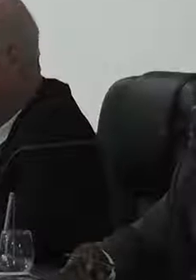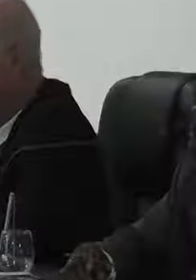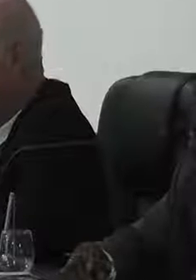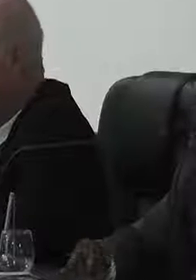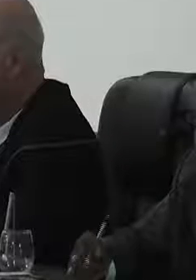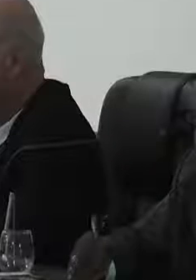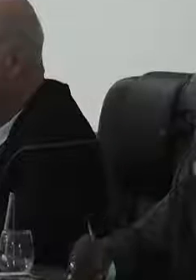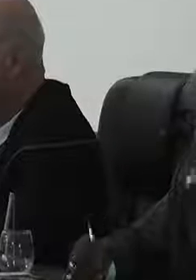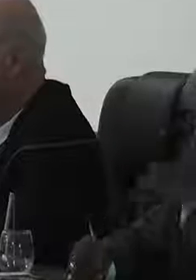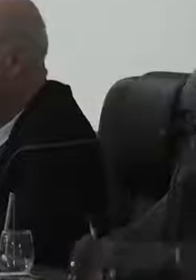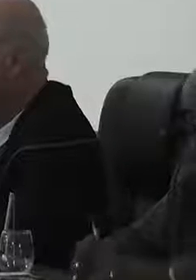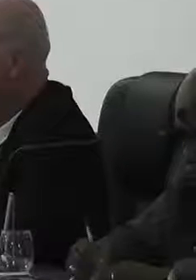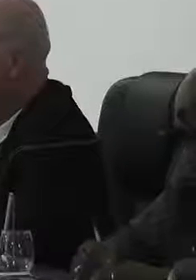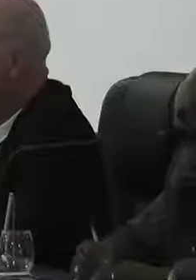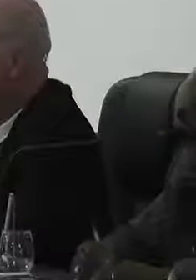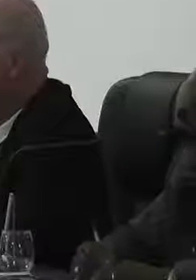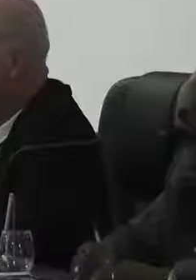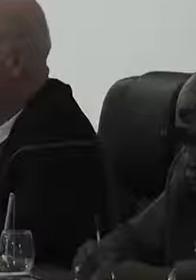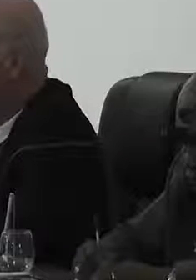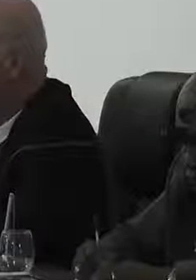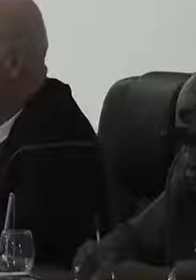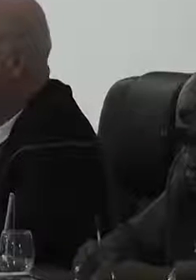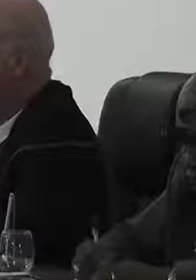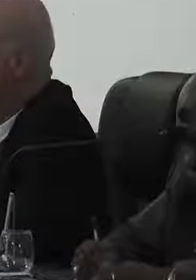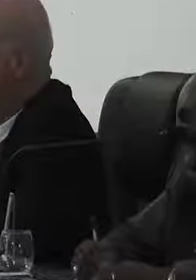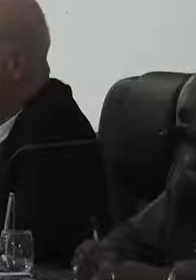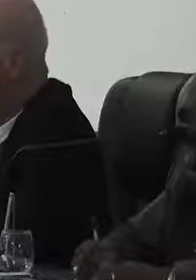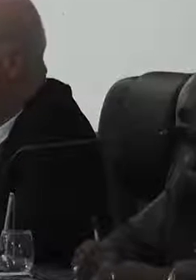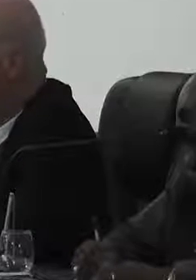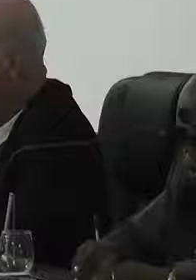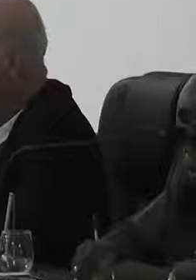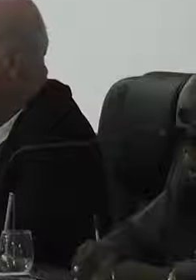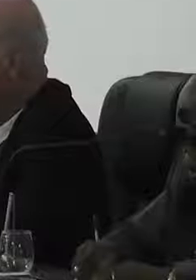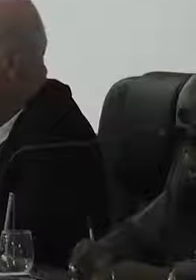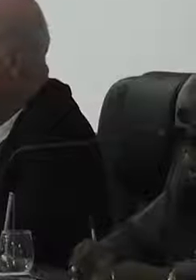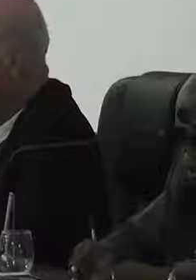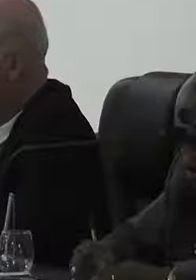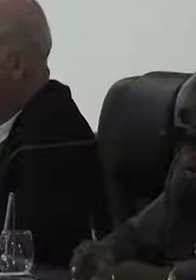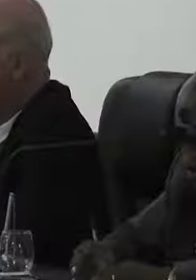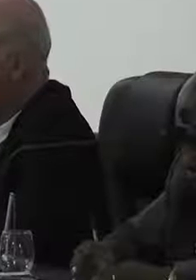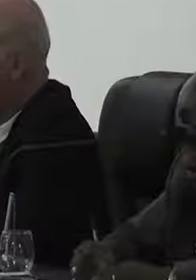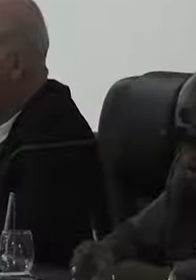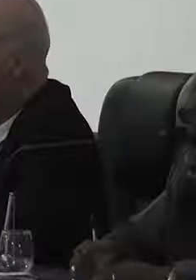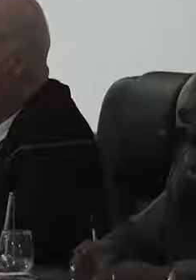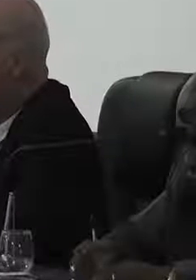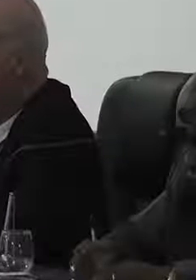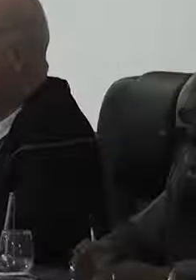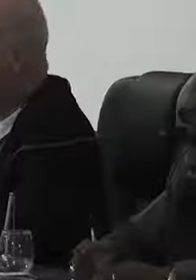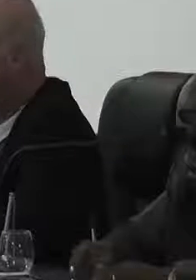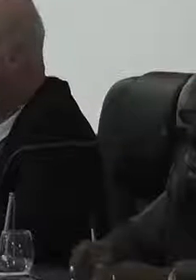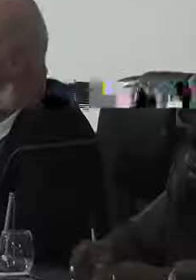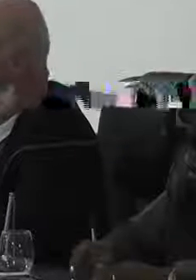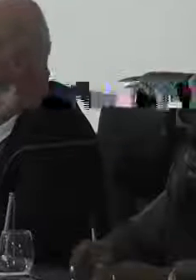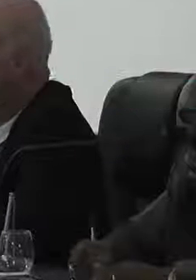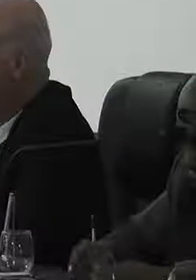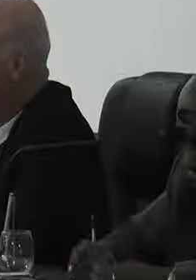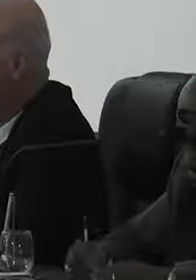você cita, o Rio do Engenho, para mostrar o quão é importante os dois espaços mais valorizados, que não